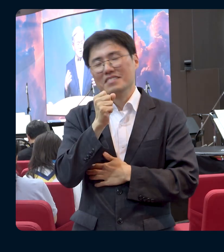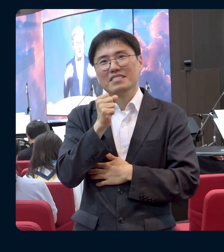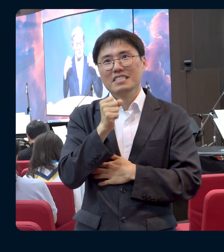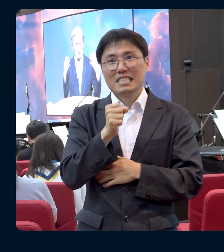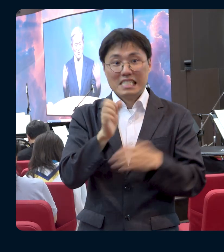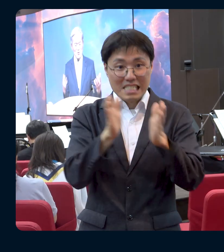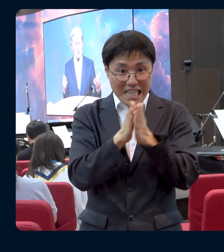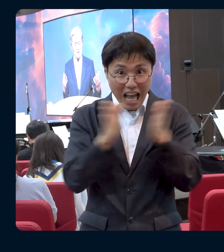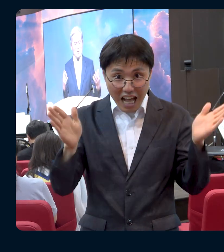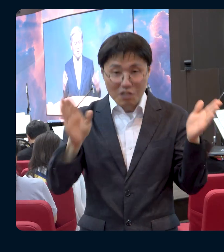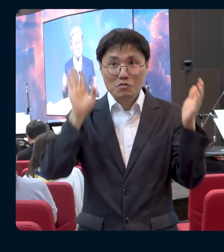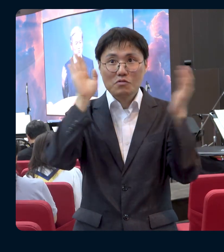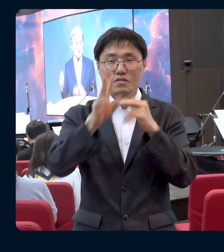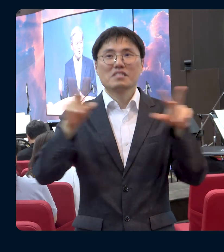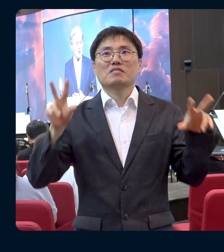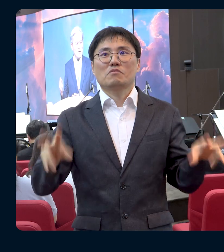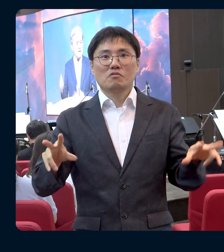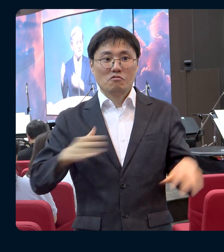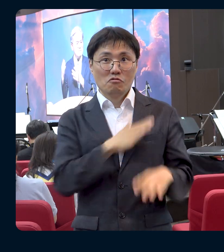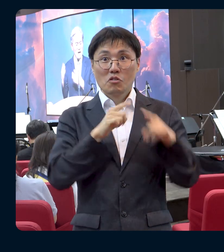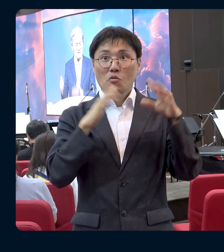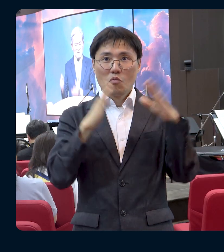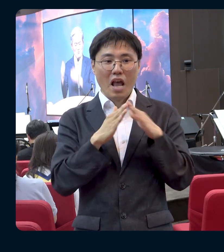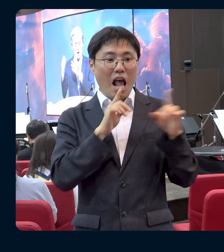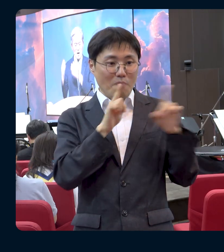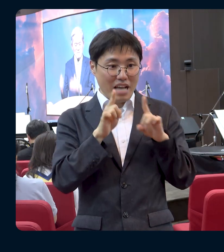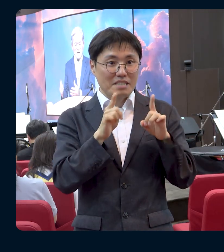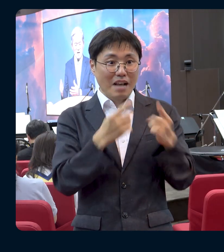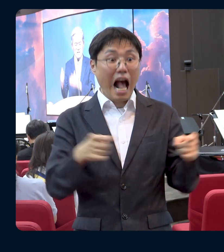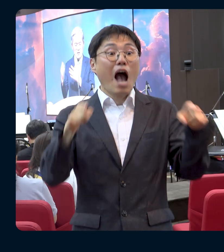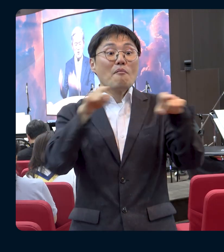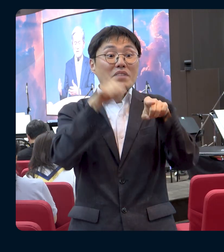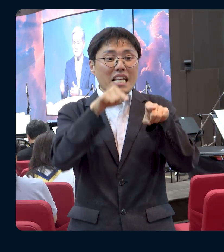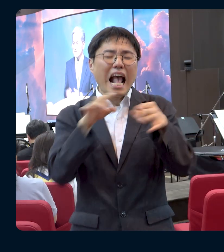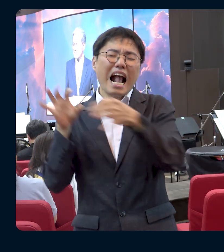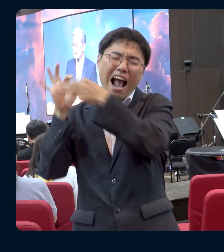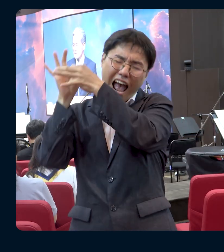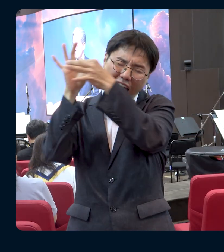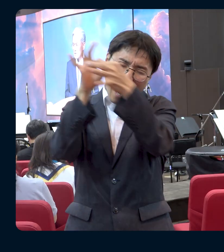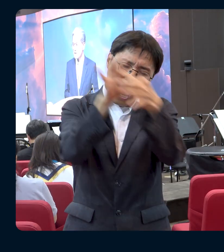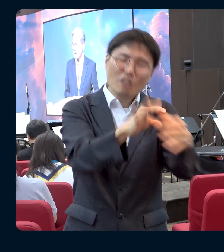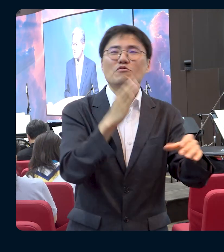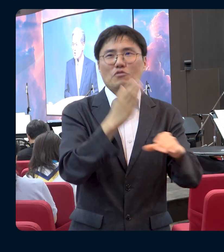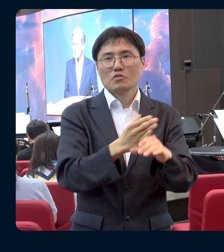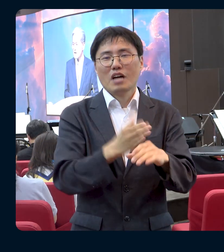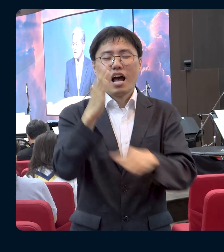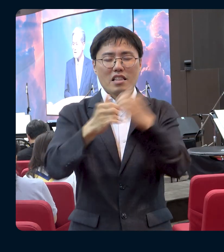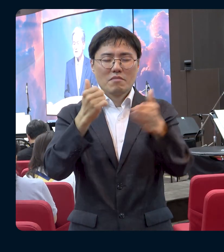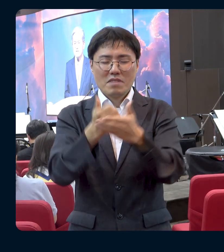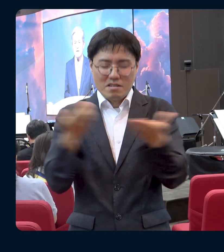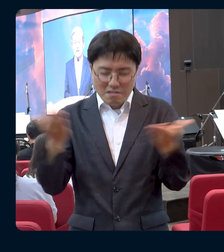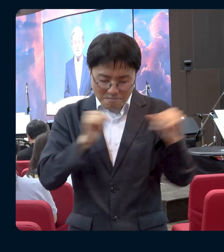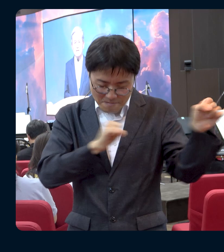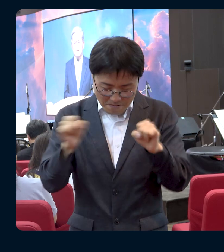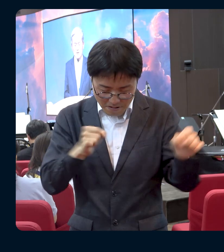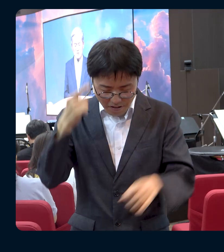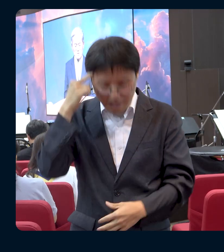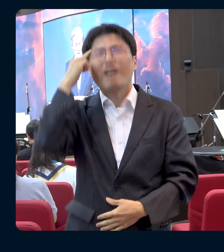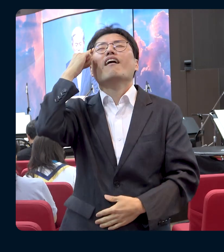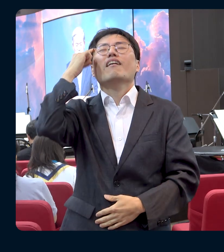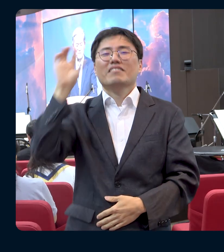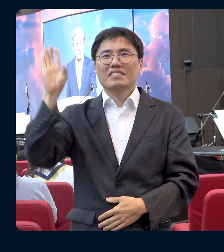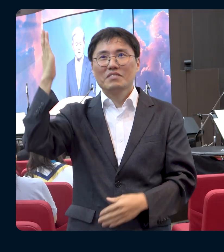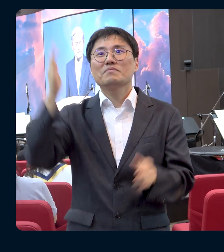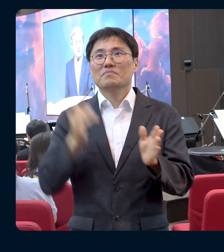그래서 시작되어서 지금 우리 교회의 말씀과 함께까지 이어지는 바로 그 하나님의 역사가 생각이